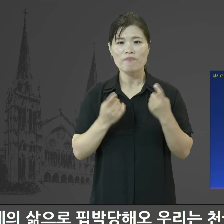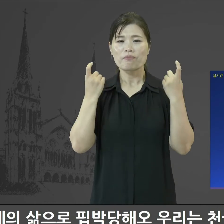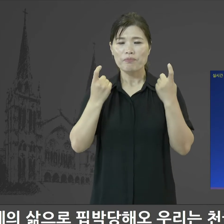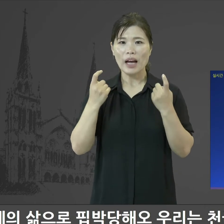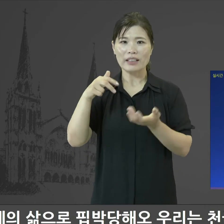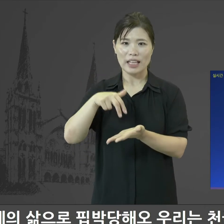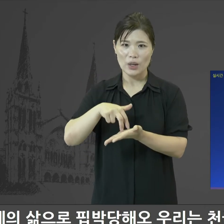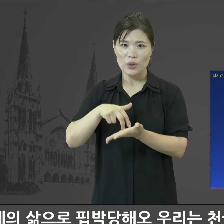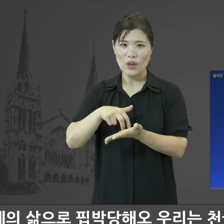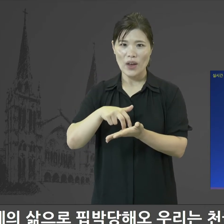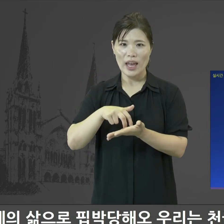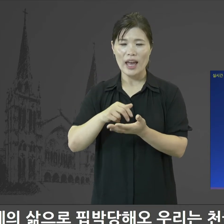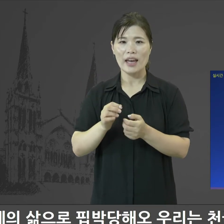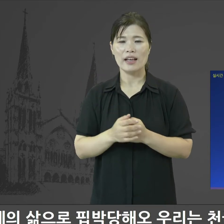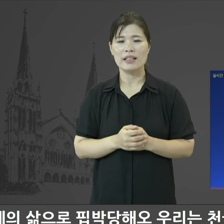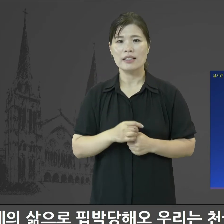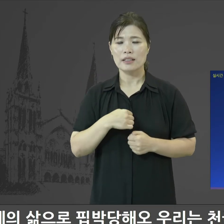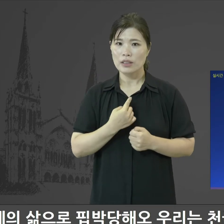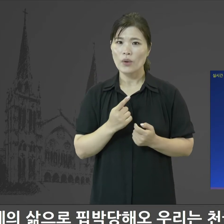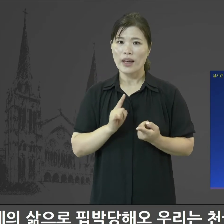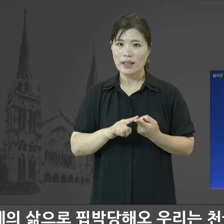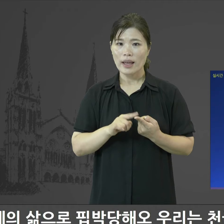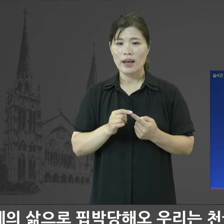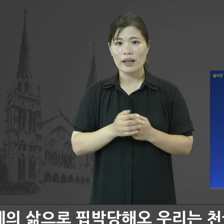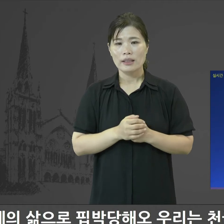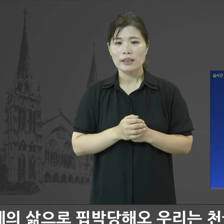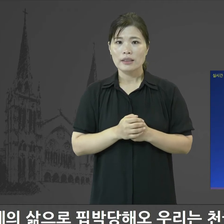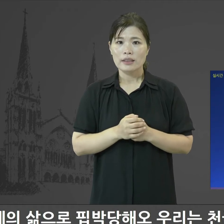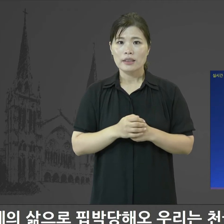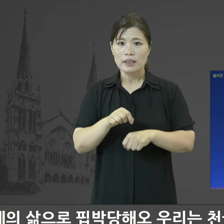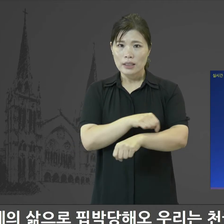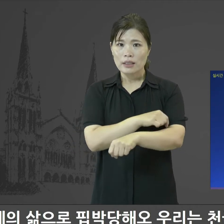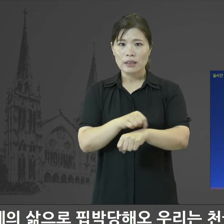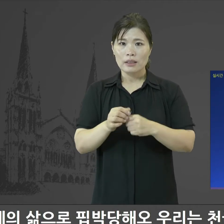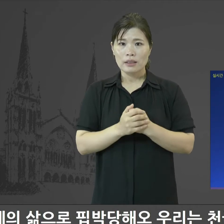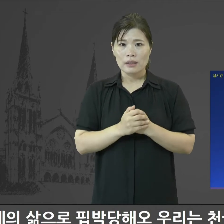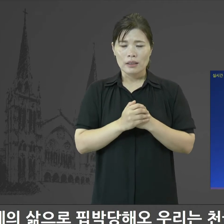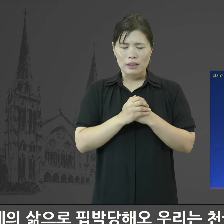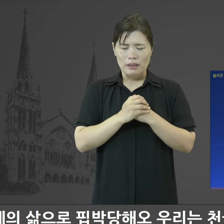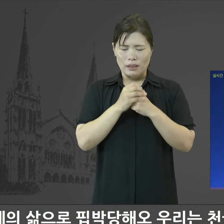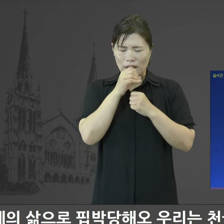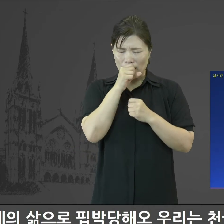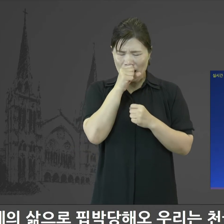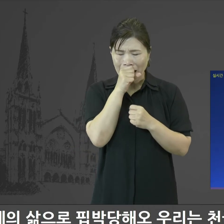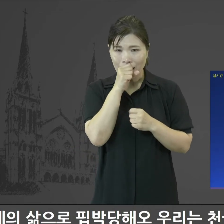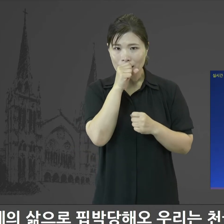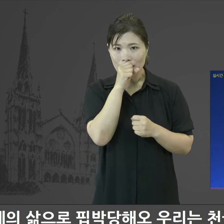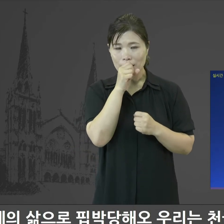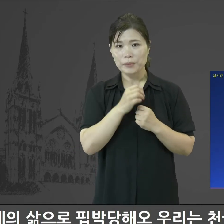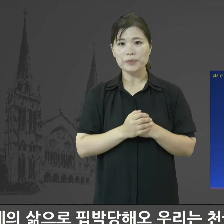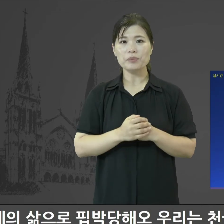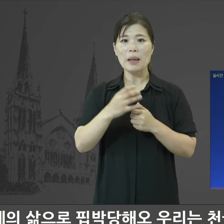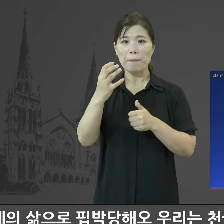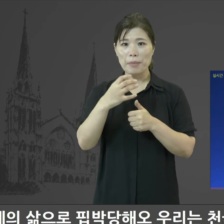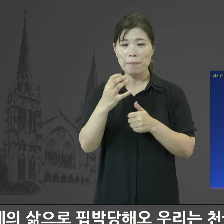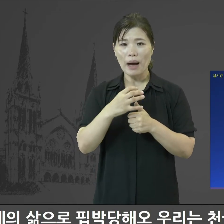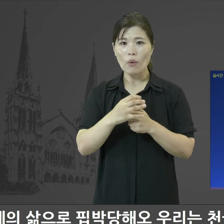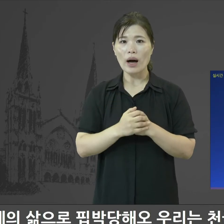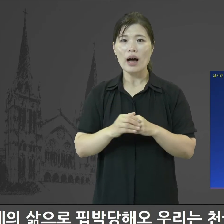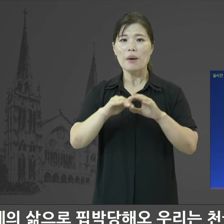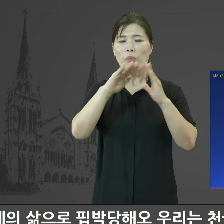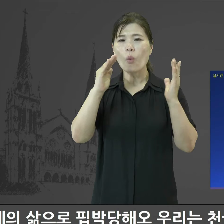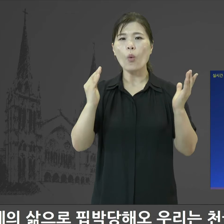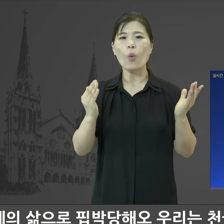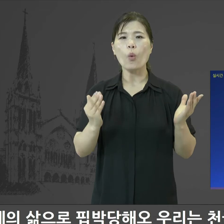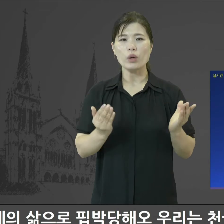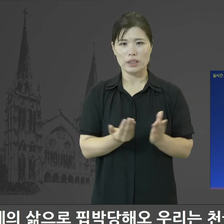그들의 신분과 하나님의 택하심을 받은 자들로서의 어떤 특별함, 그리고 각자가 흩어져 있는 지역에서의 핍박, 이 모든